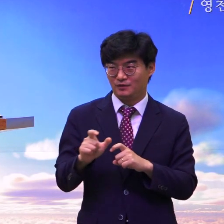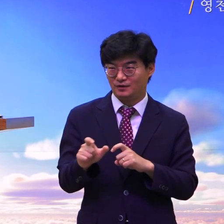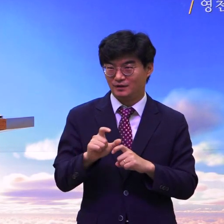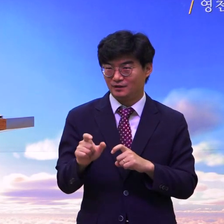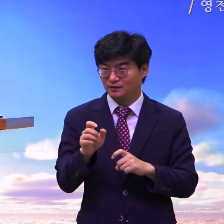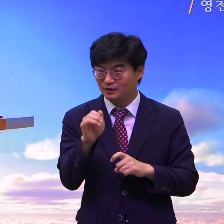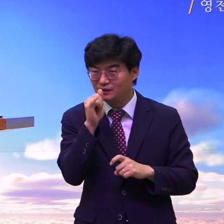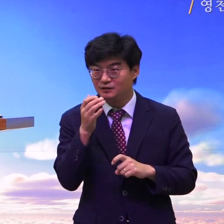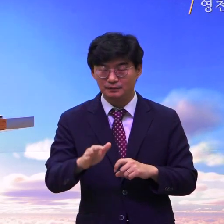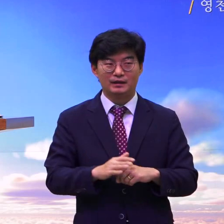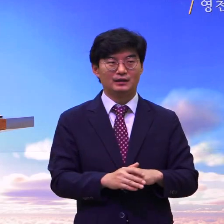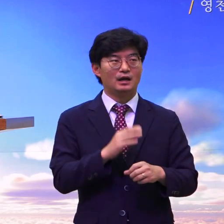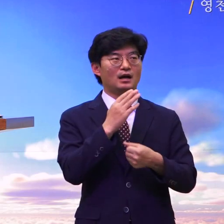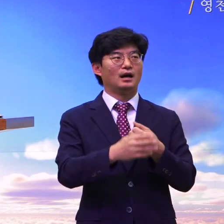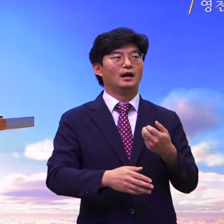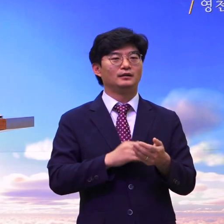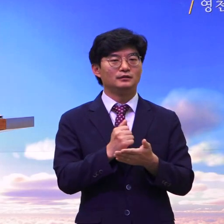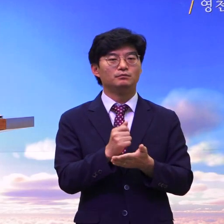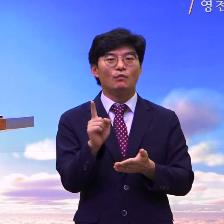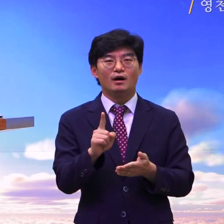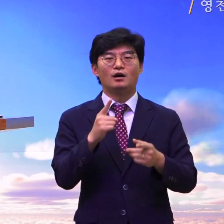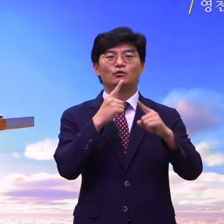교회를 통해서 일하고 계십니다.